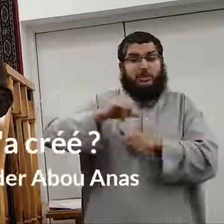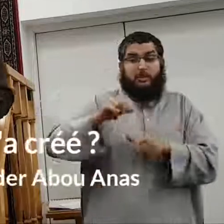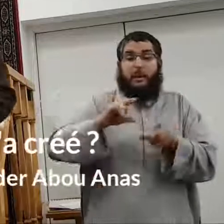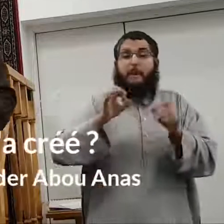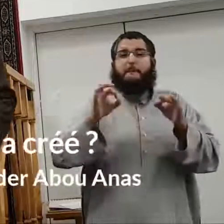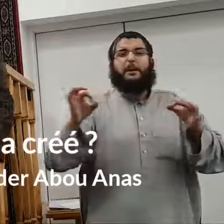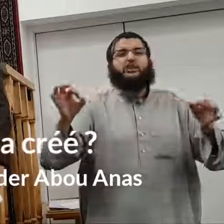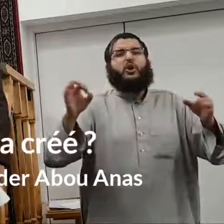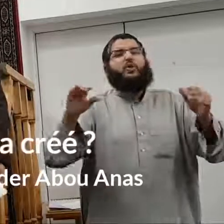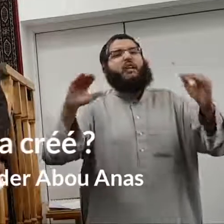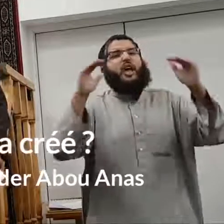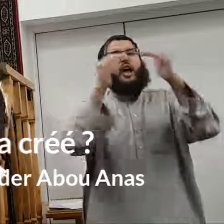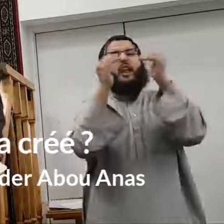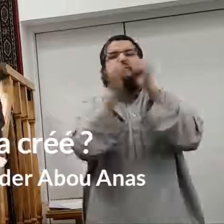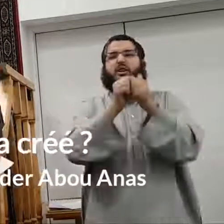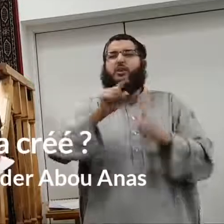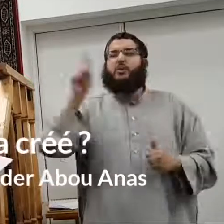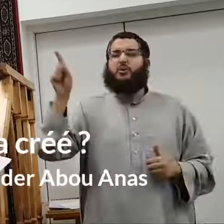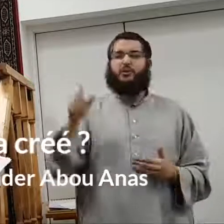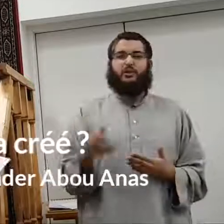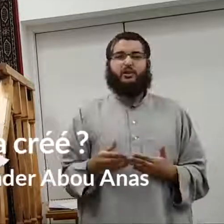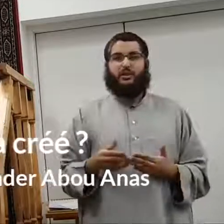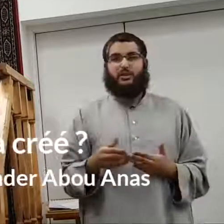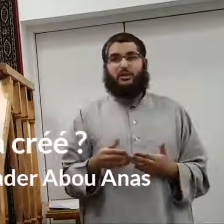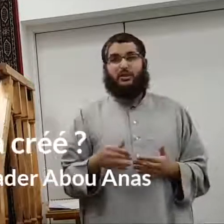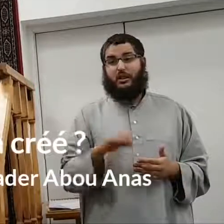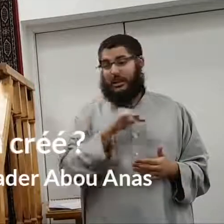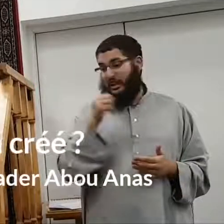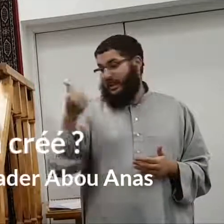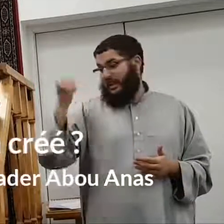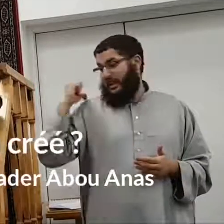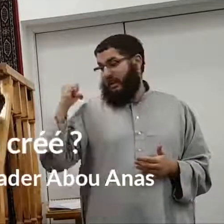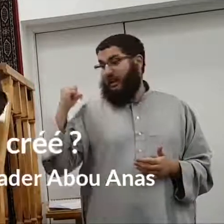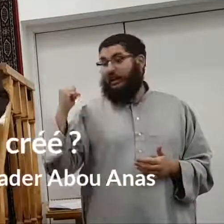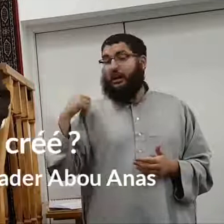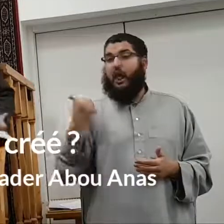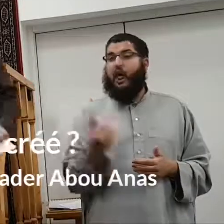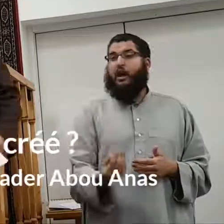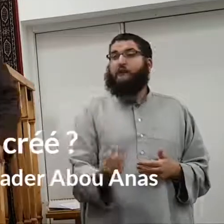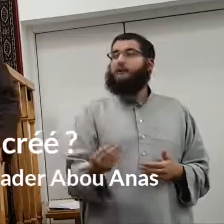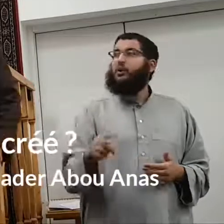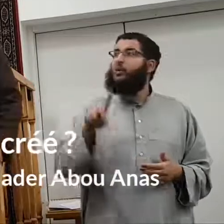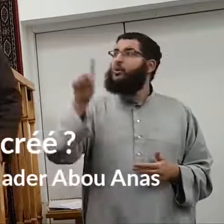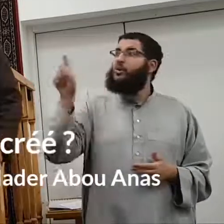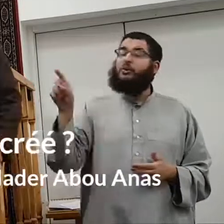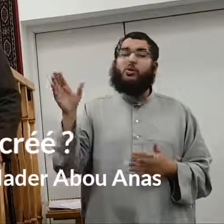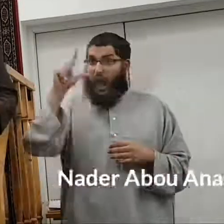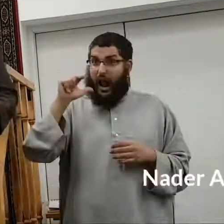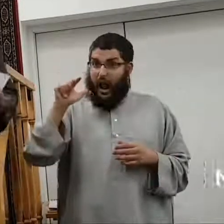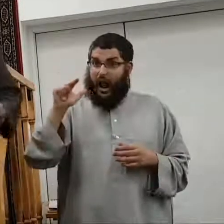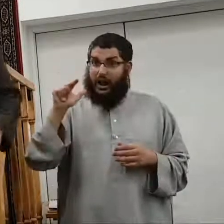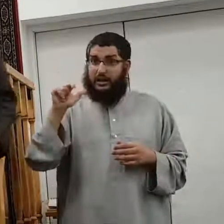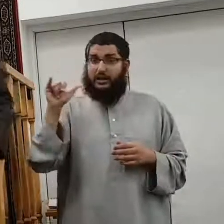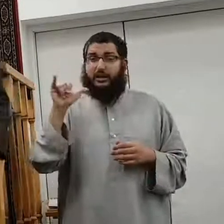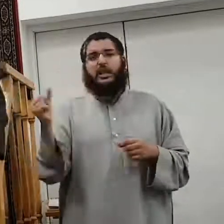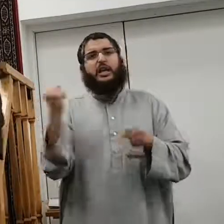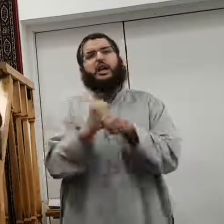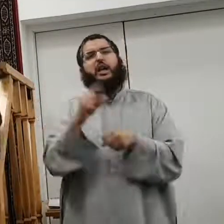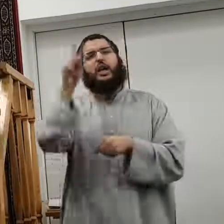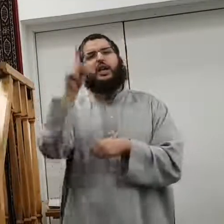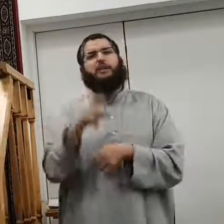Mes frères, ainsi que mes sœurs, il y a quelques jours, hier, un enfant me demande, mais si Allah il existe, qui l'a